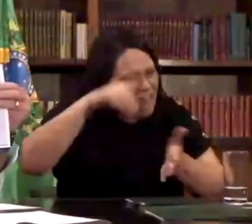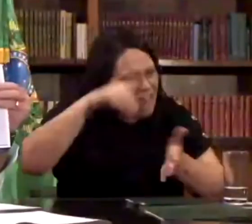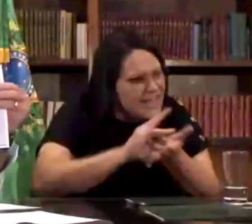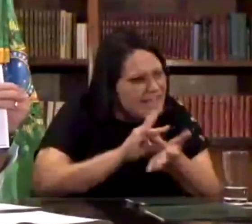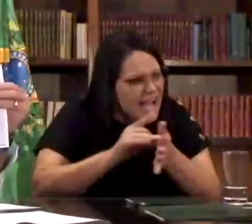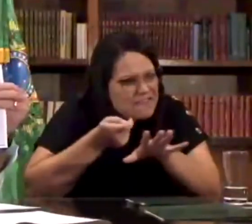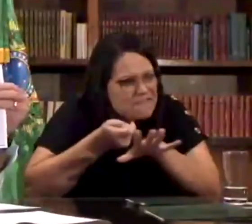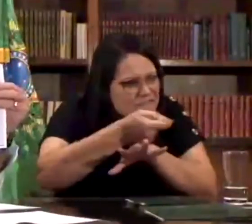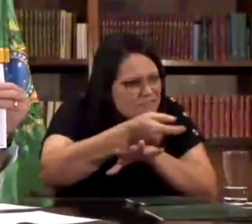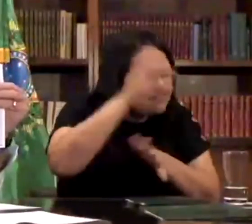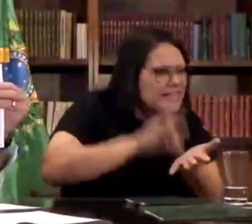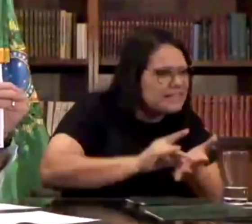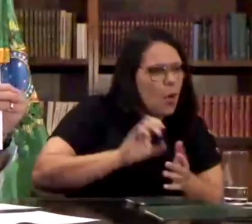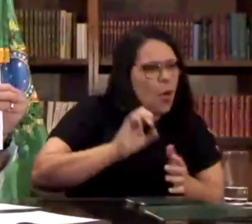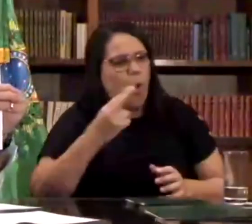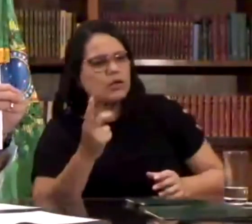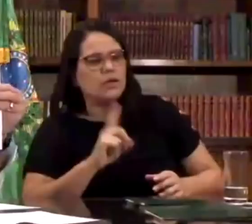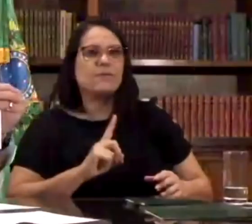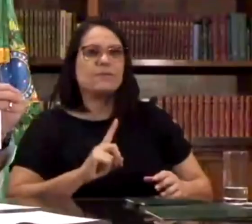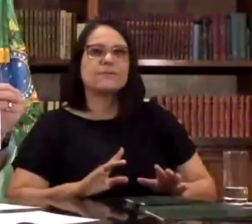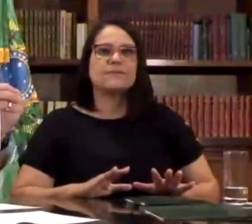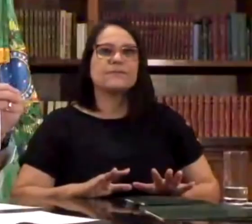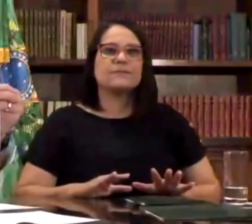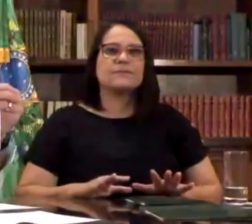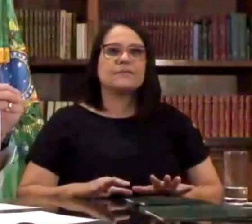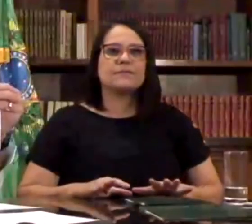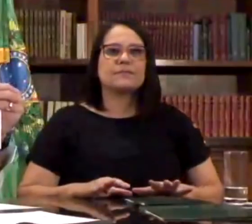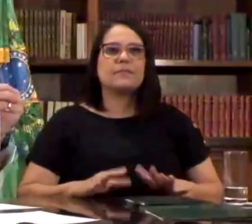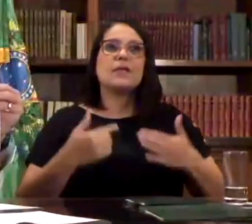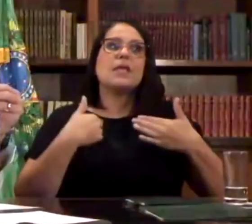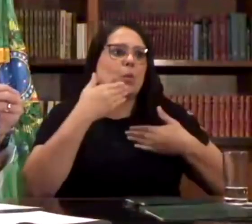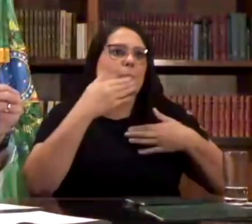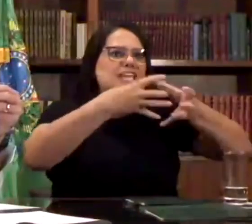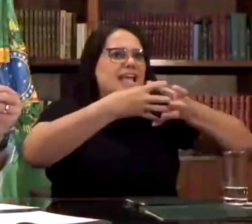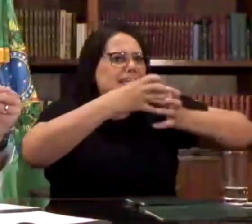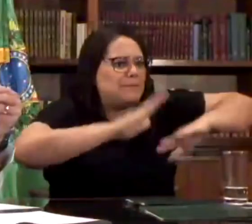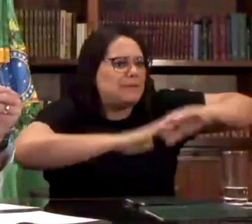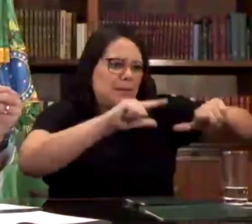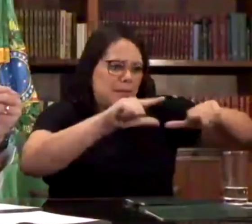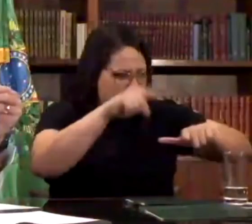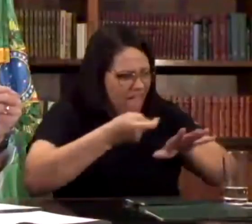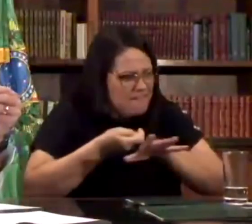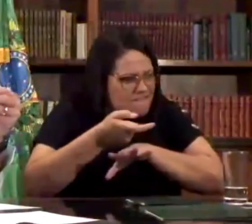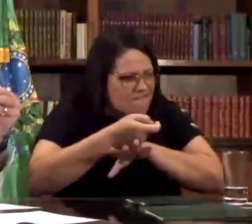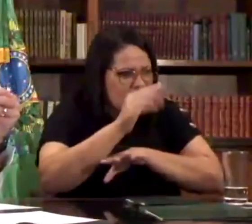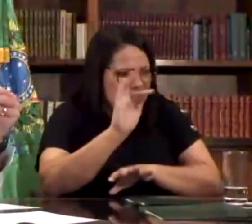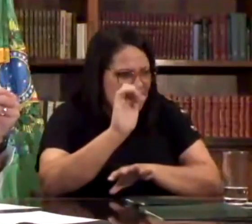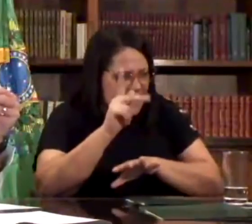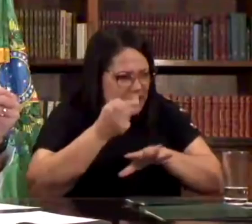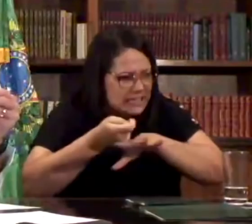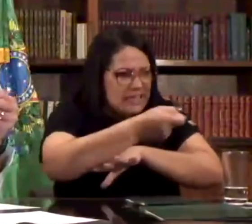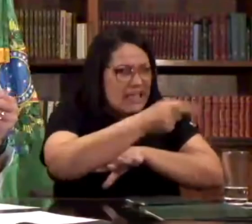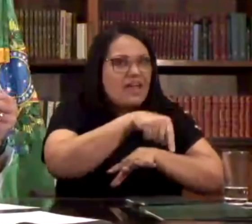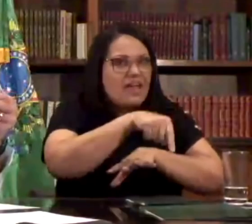procede, presidente? Como é que o senhor está emocionalmente? Diz pra gente. Não, olha só, eu mandei levantar, se isso não é um fake news, não é